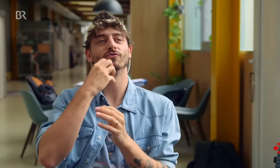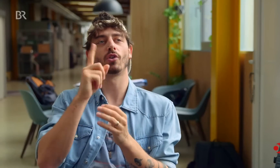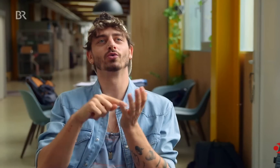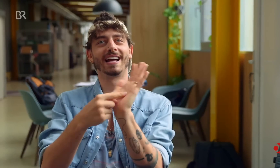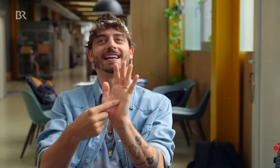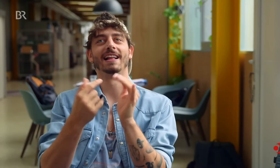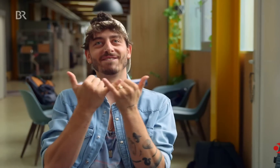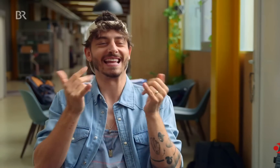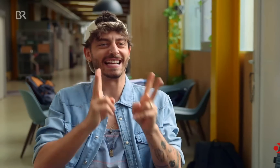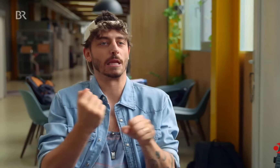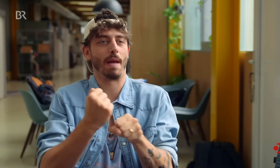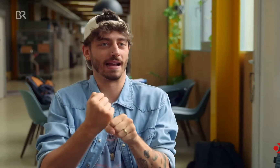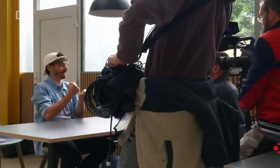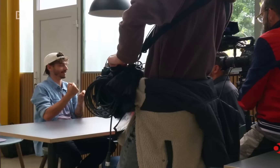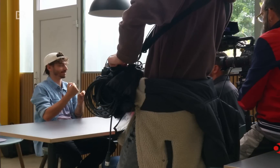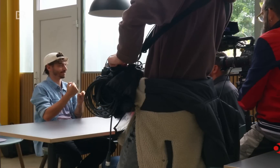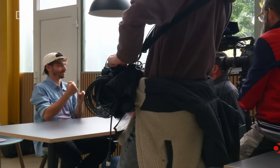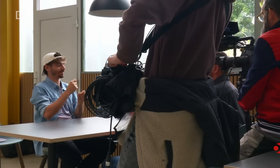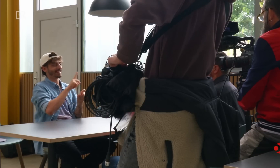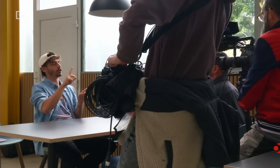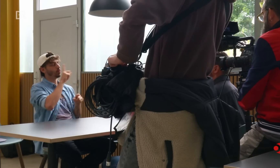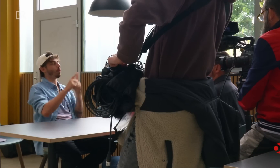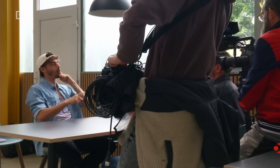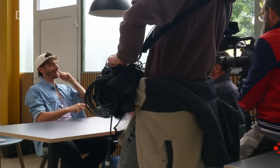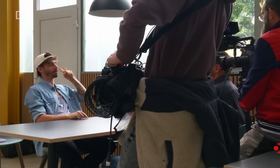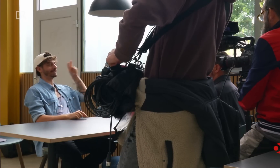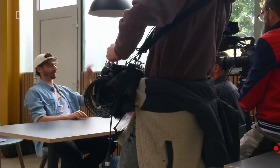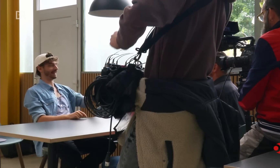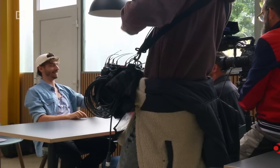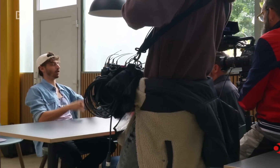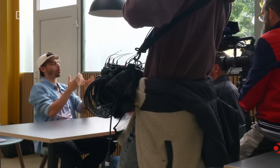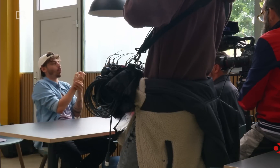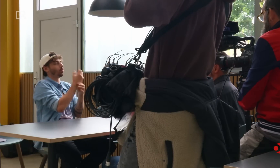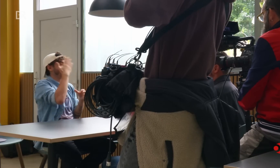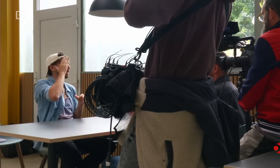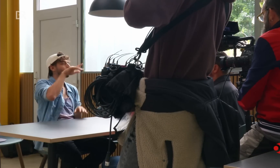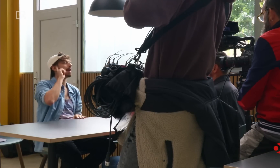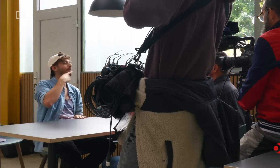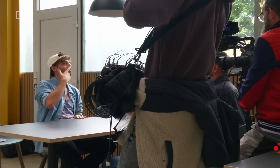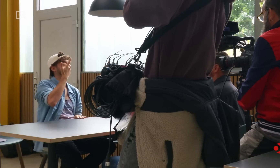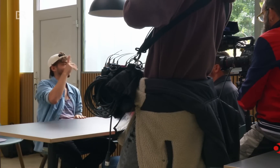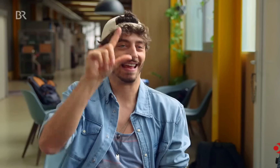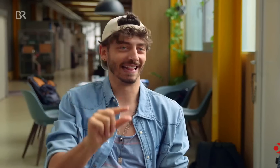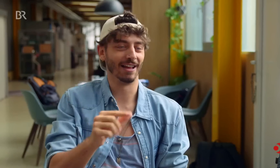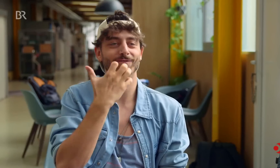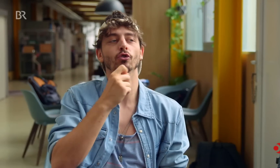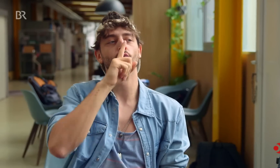Ich will auch zeigen, wie es richtig geht. Nicht immer nur die hörende Perspektive, bei der das Wissen um die Kultur tauber Menschen fehlt und es nur um die Gebärdensprache